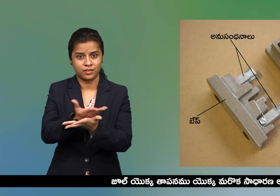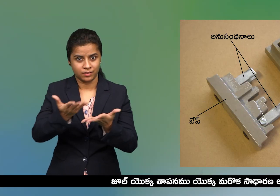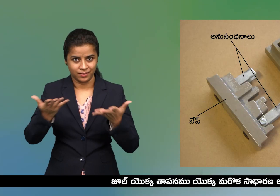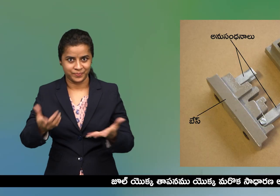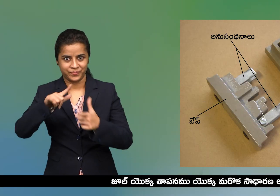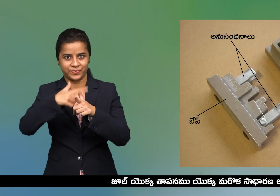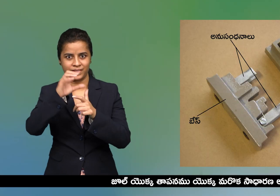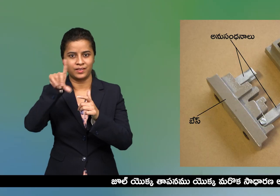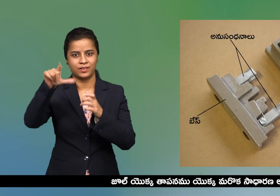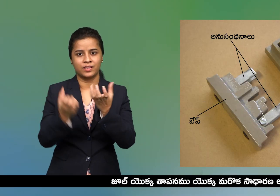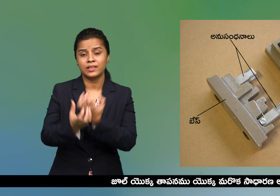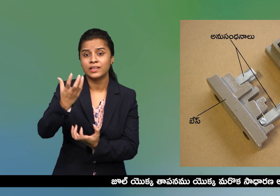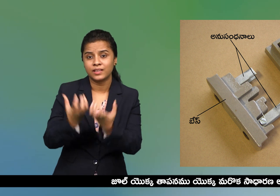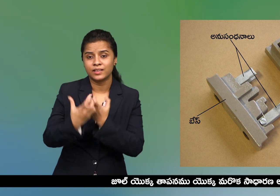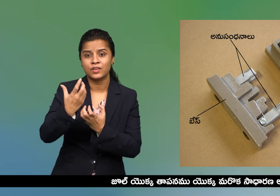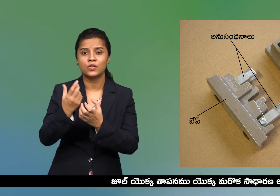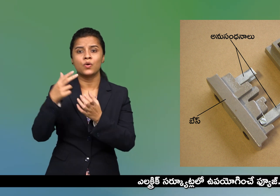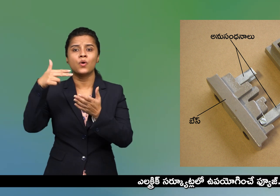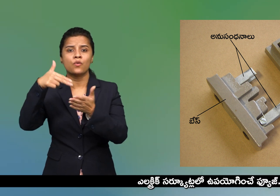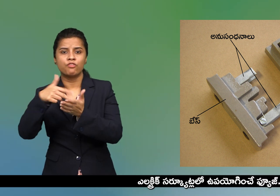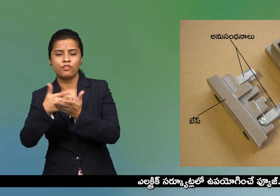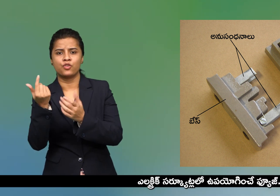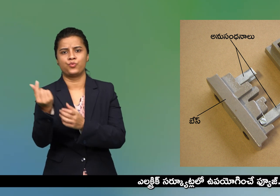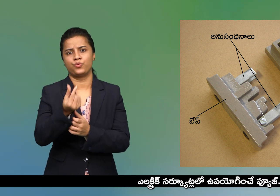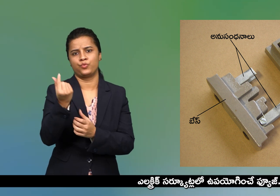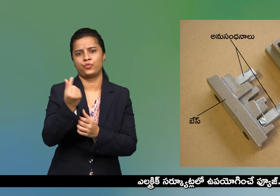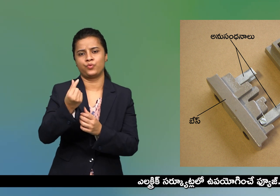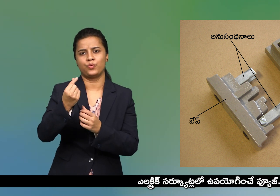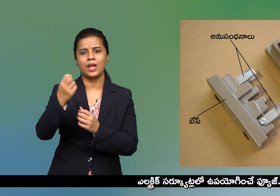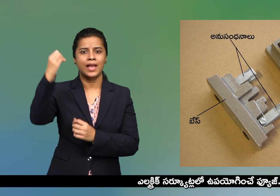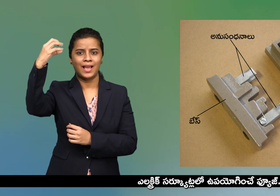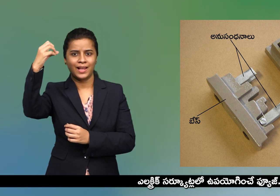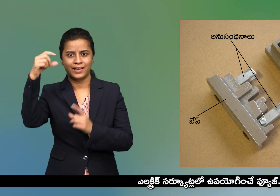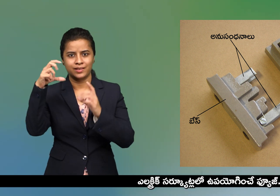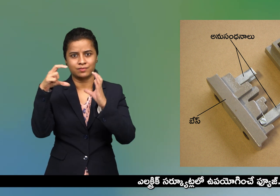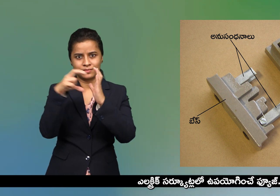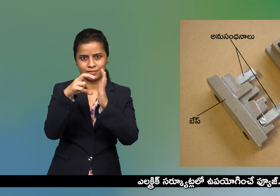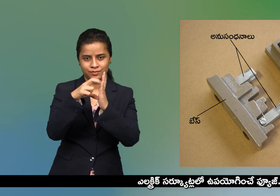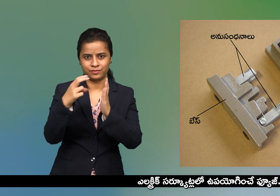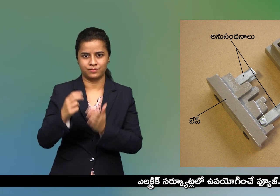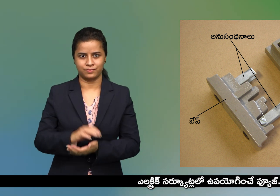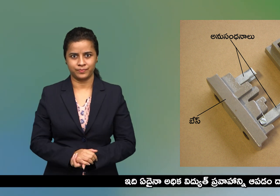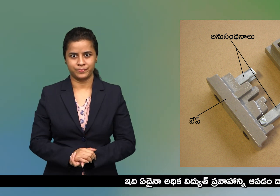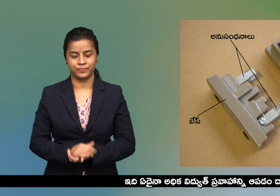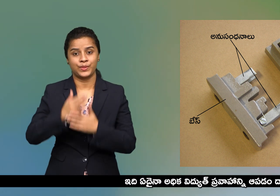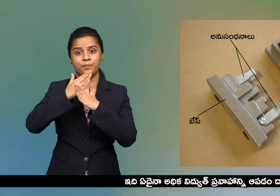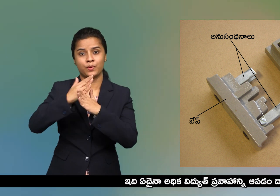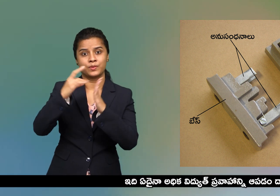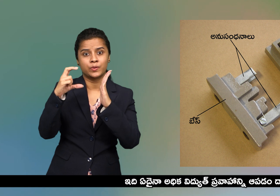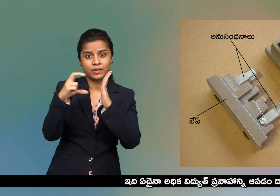యొక్క మరొక సాధారణ అప్లికేషన్ ఎలక్ట్రిక్ సర్క్యూట్లలో ఉపయోగించే ఫ్యూజ్. ఇది ఏదైనా